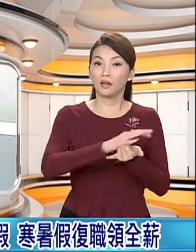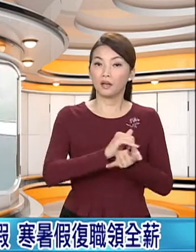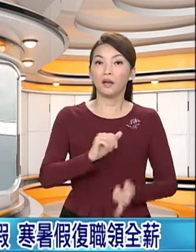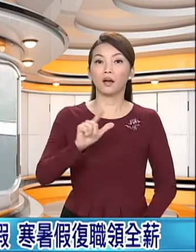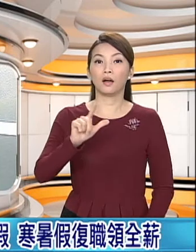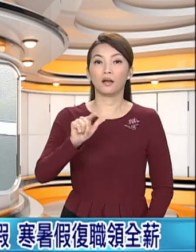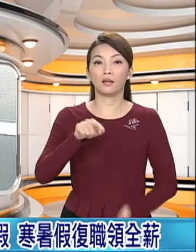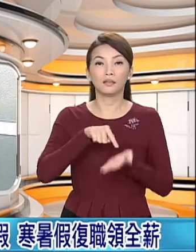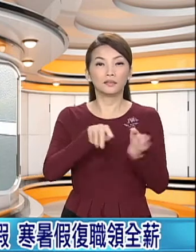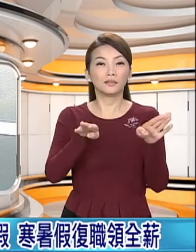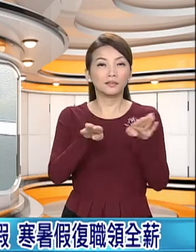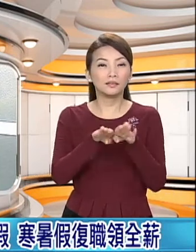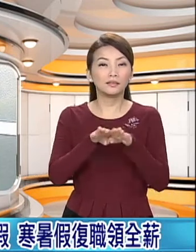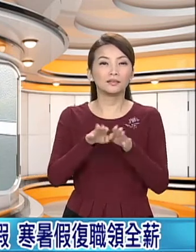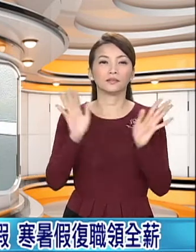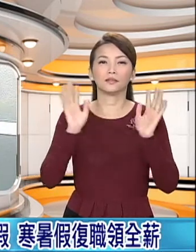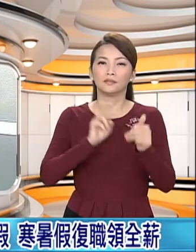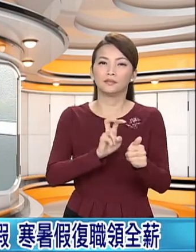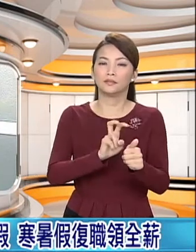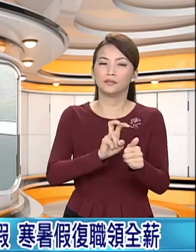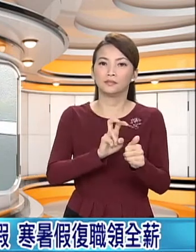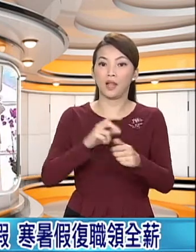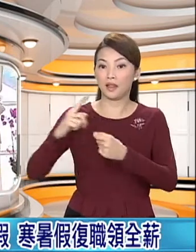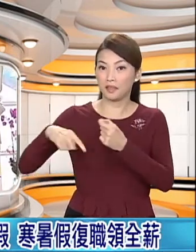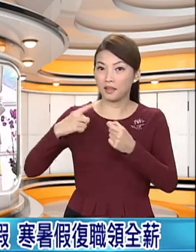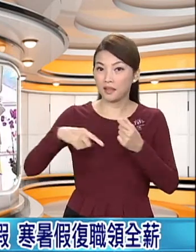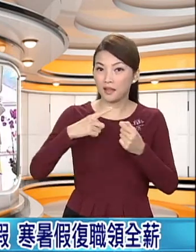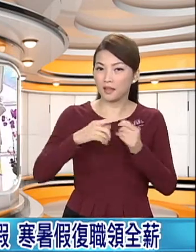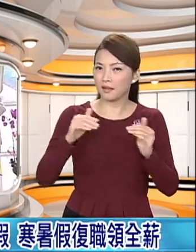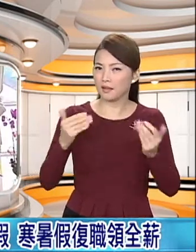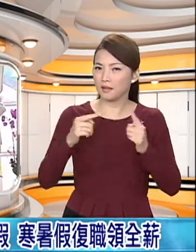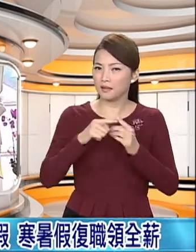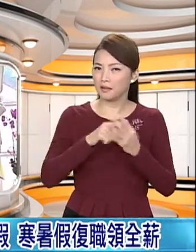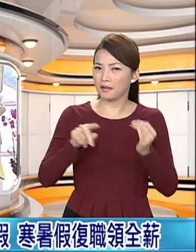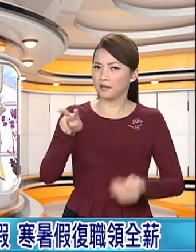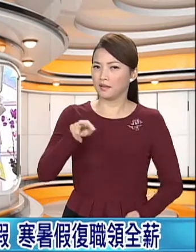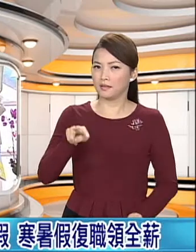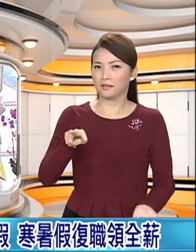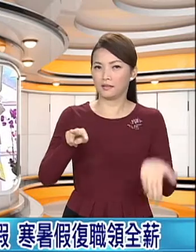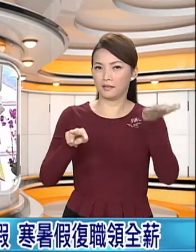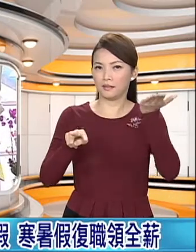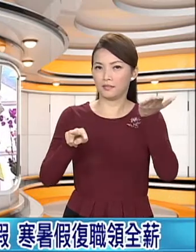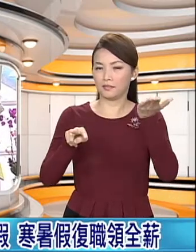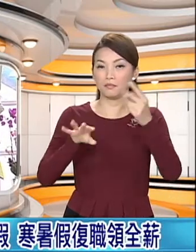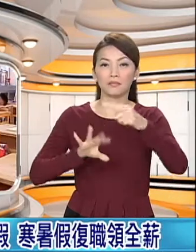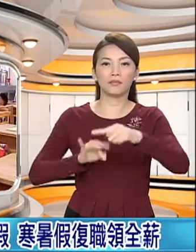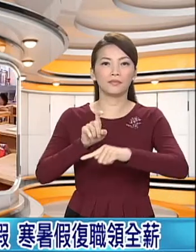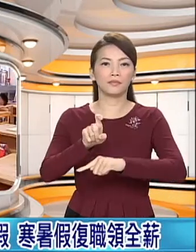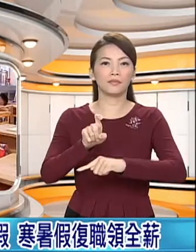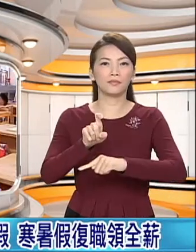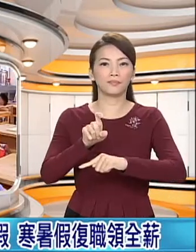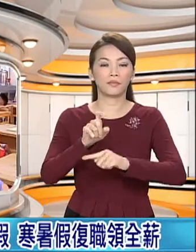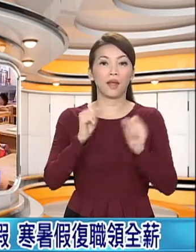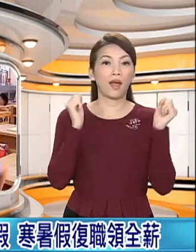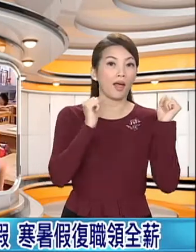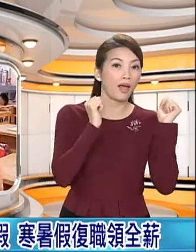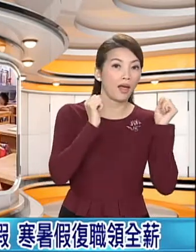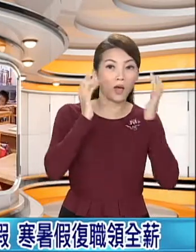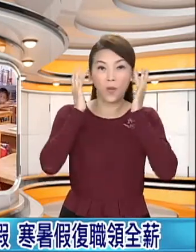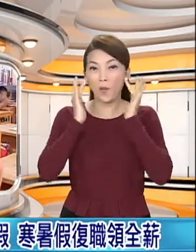全台平均每年有2000多名的老师会请育婴假，其中有1成左右会选在寒暑